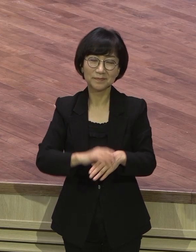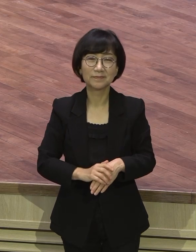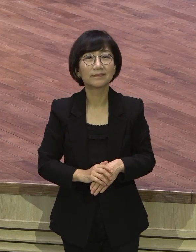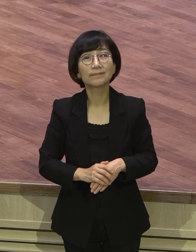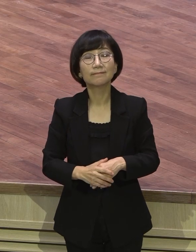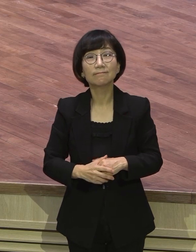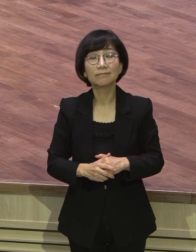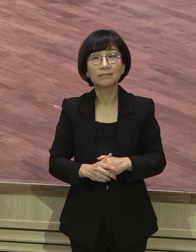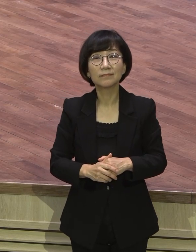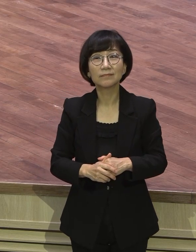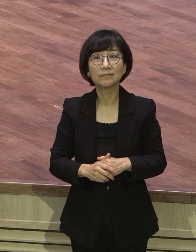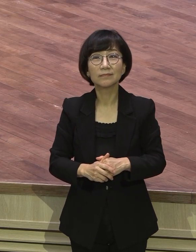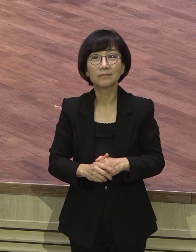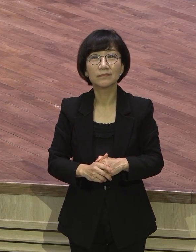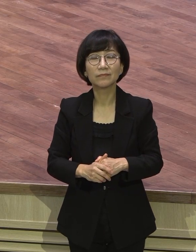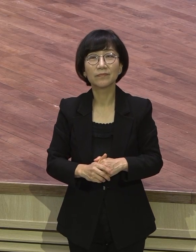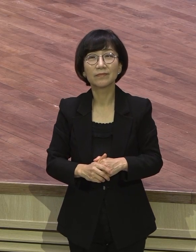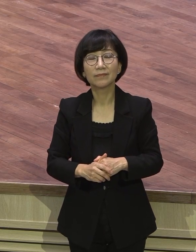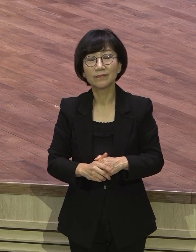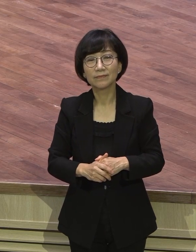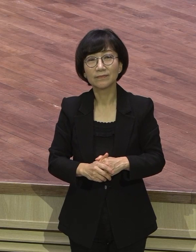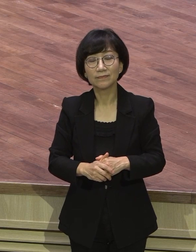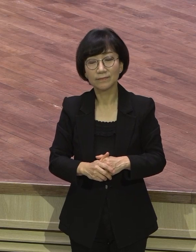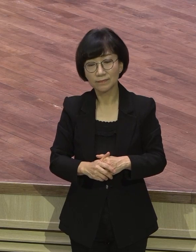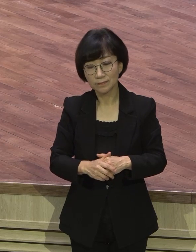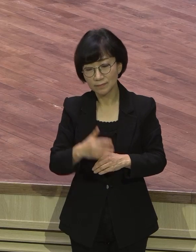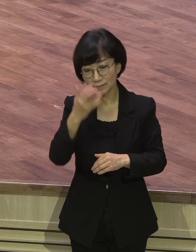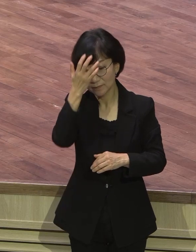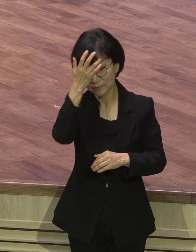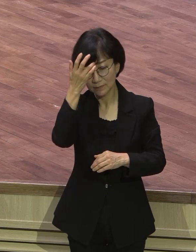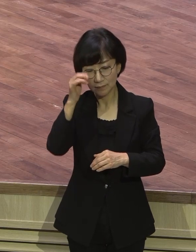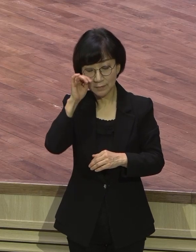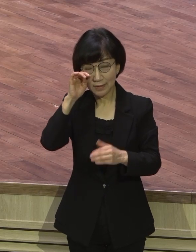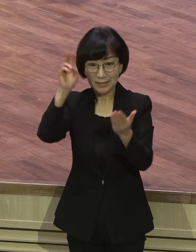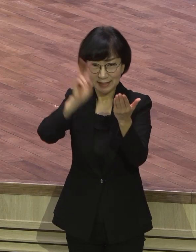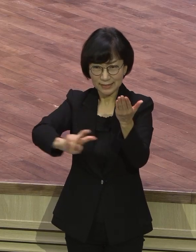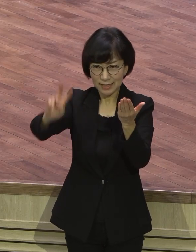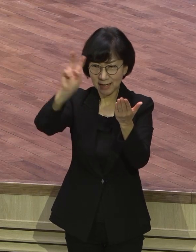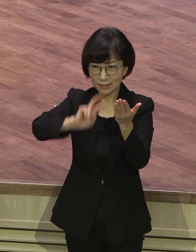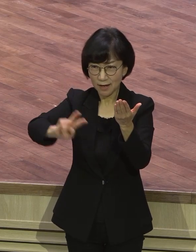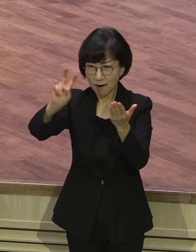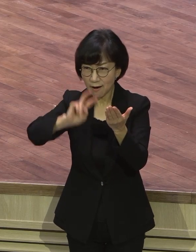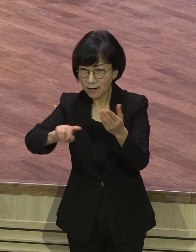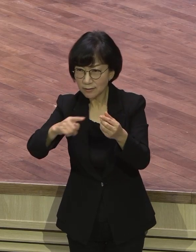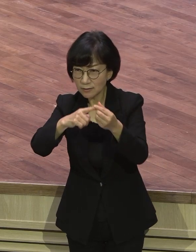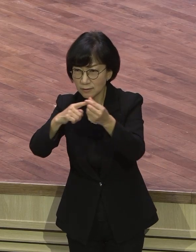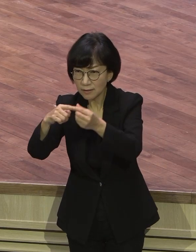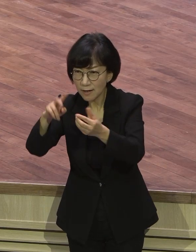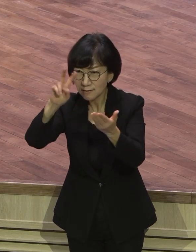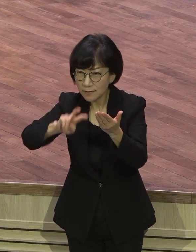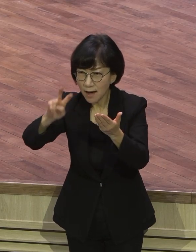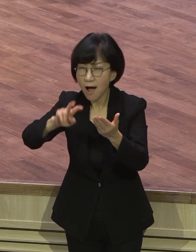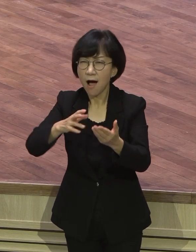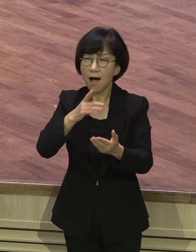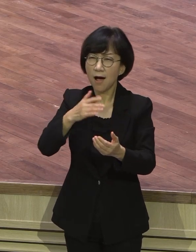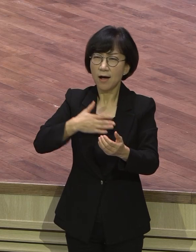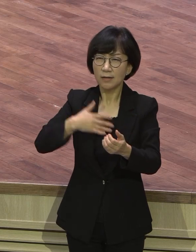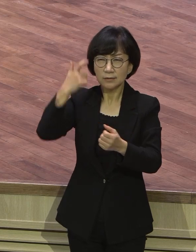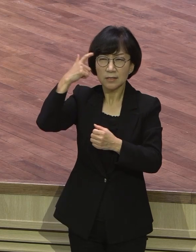야 저 찬양 저 찬양 내용 저것이 바로 내 영혼이 하나님 위한 찬양이구나.